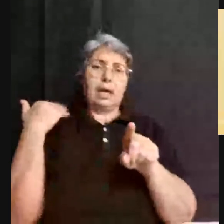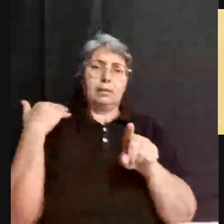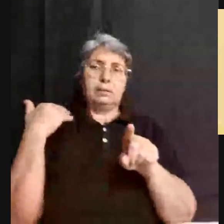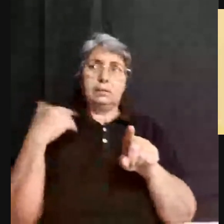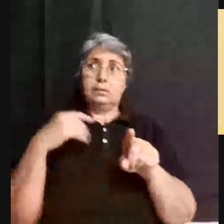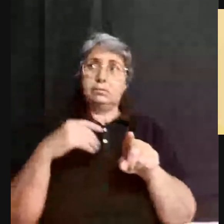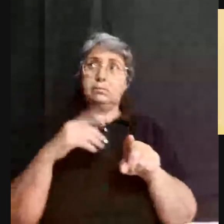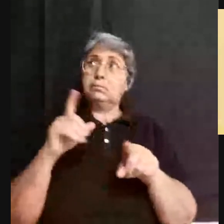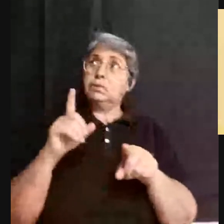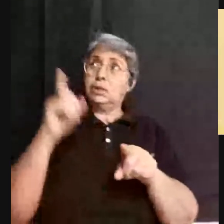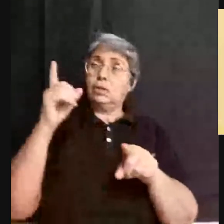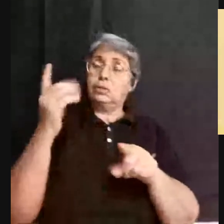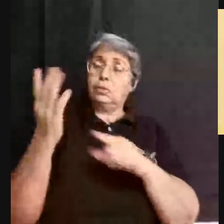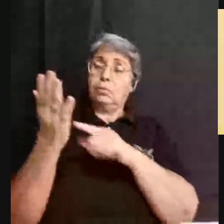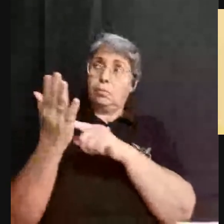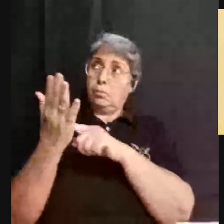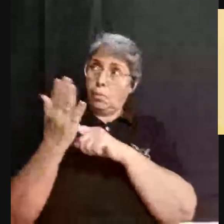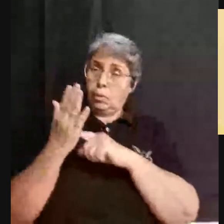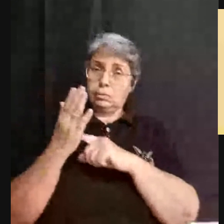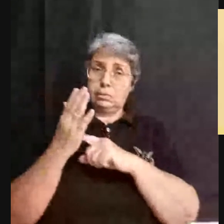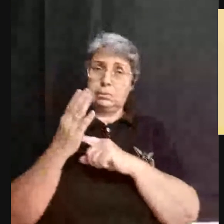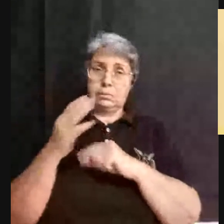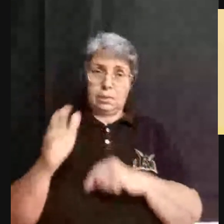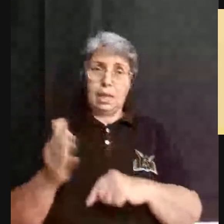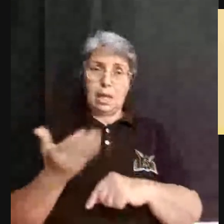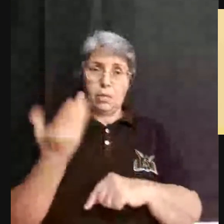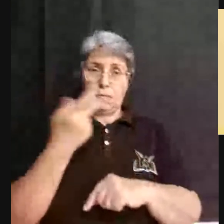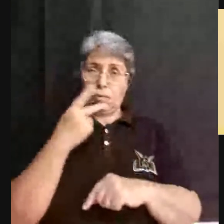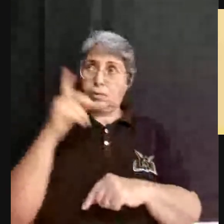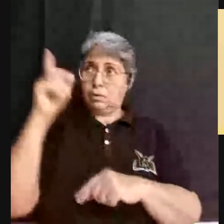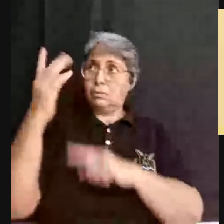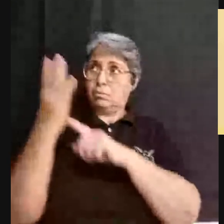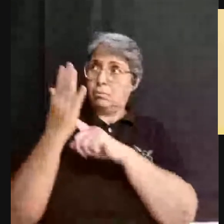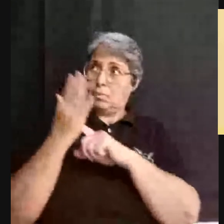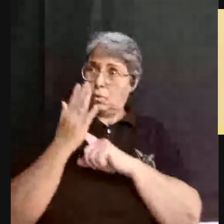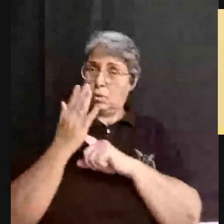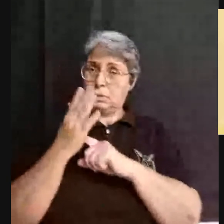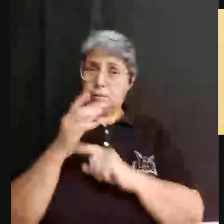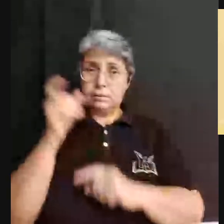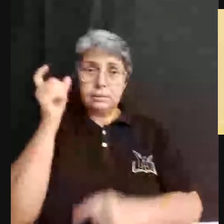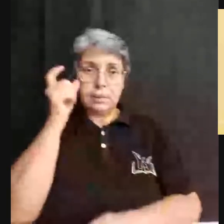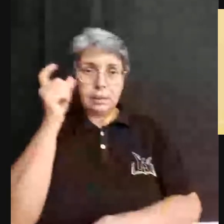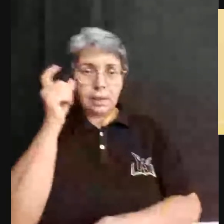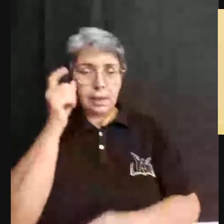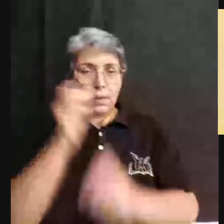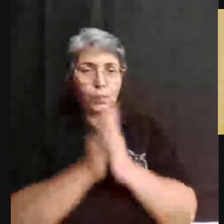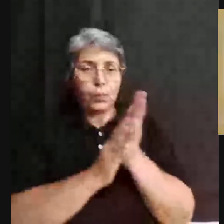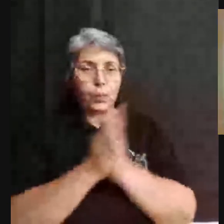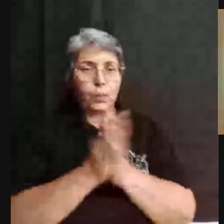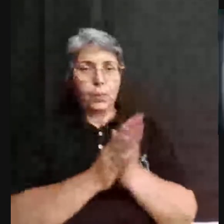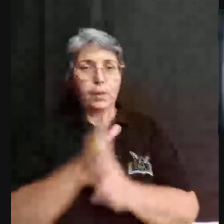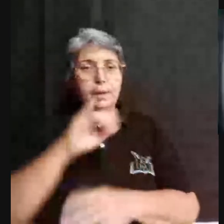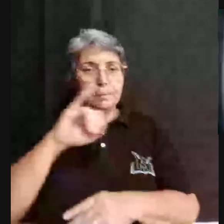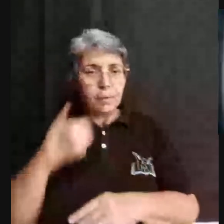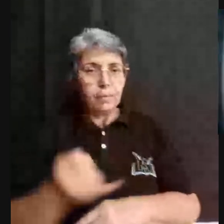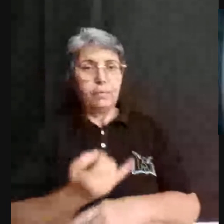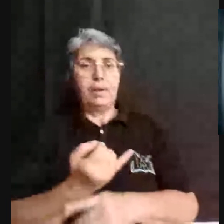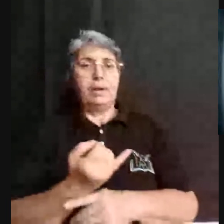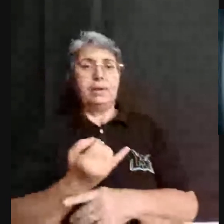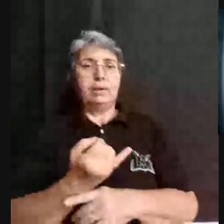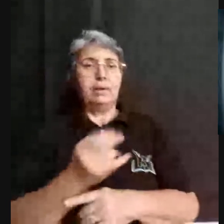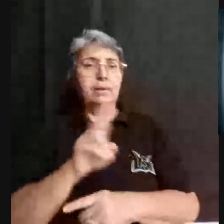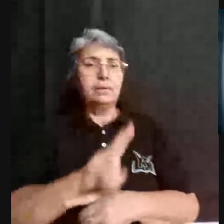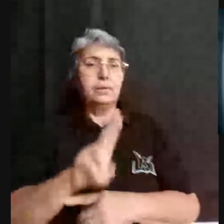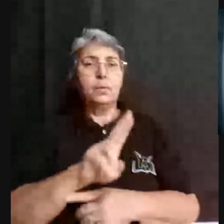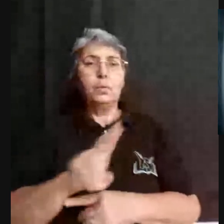encontra, Satanás preparou suas tentações para fechar-se em torno de sua alma. Veja que aqui, a irmã White está